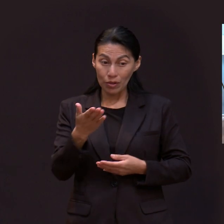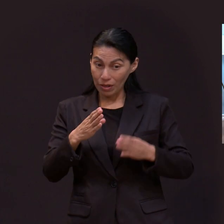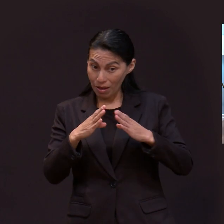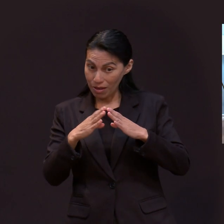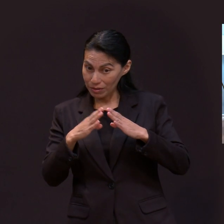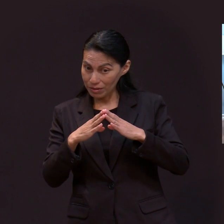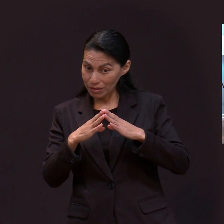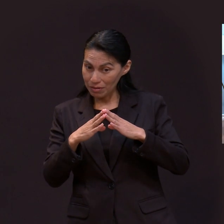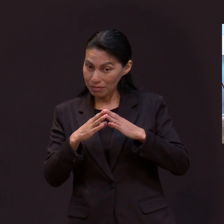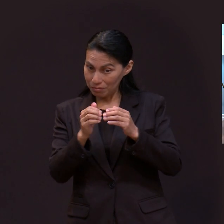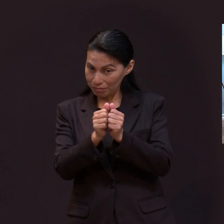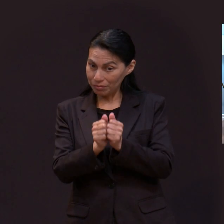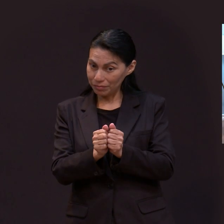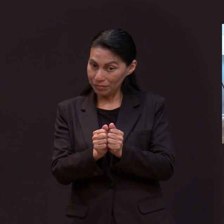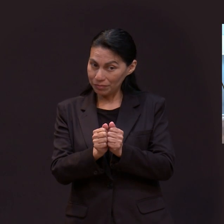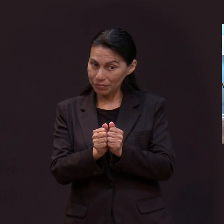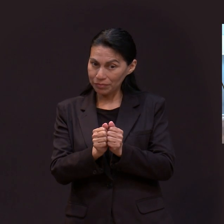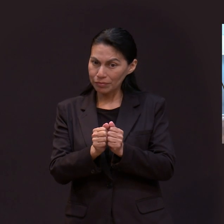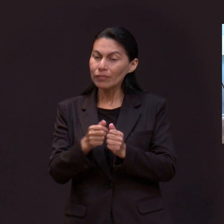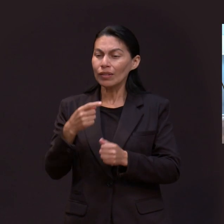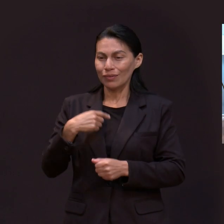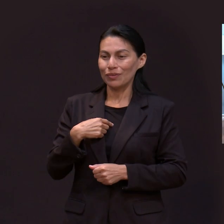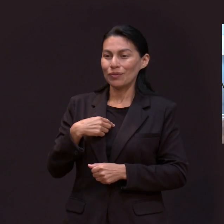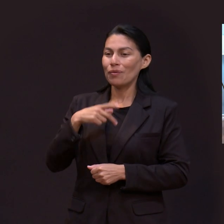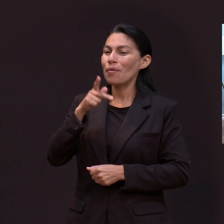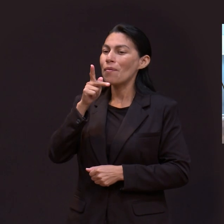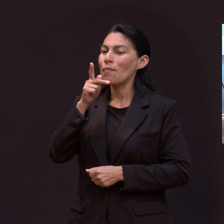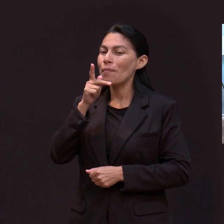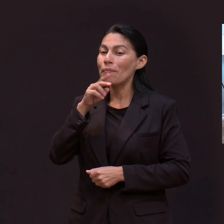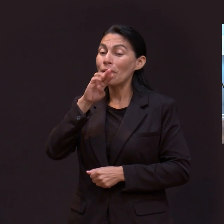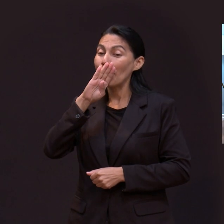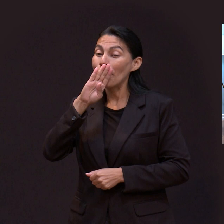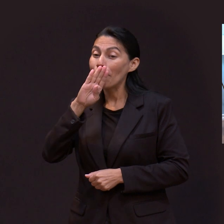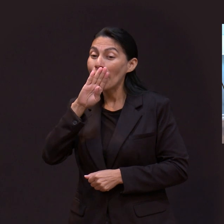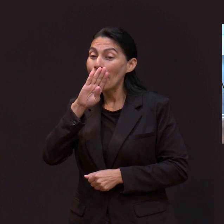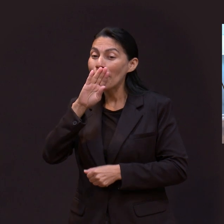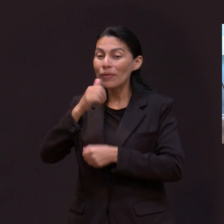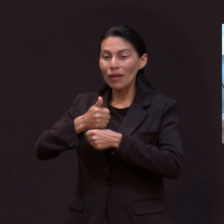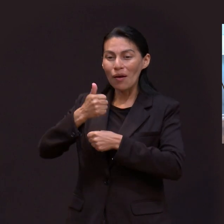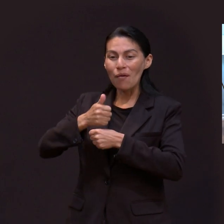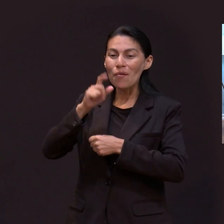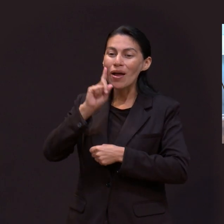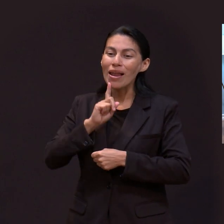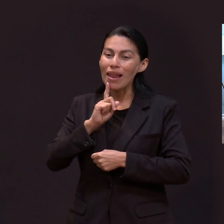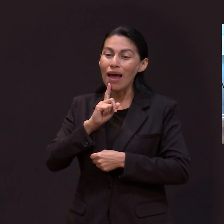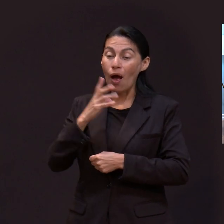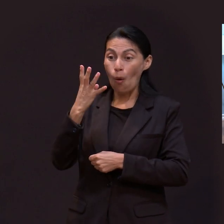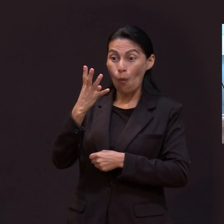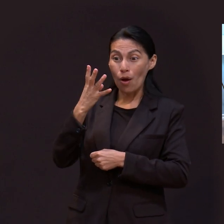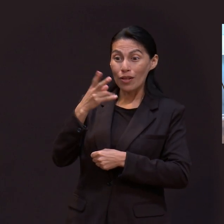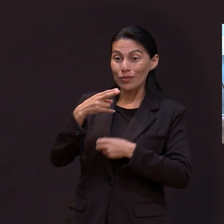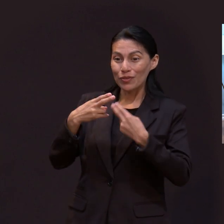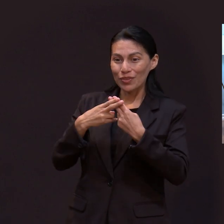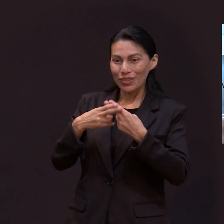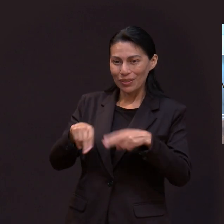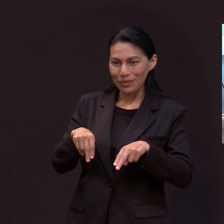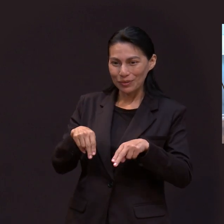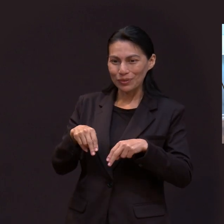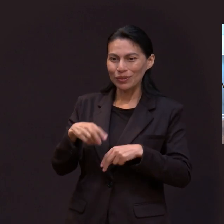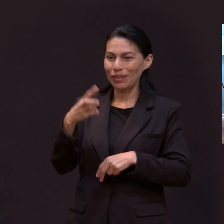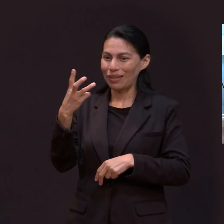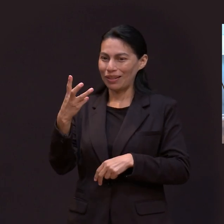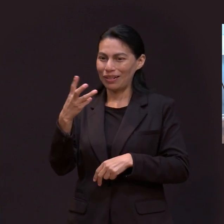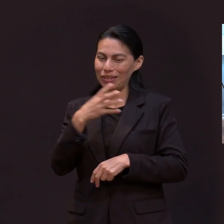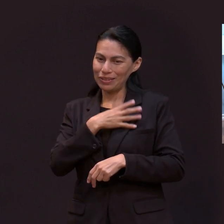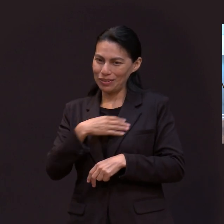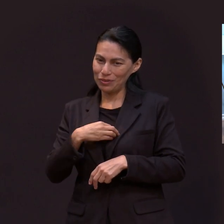amas de casa madres yo soy mamá y soy abuela tengo cuatro